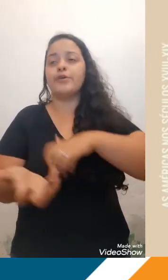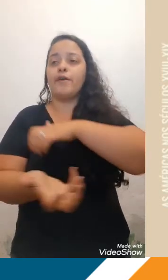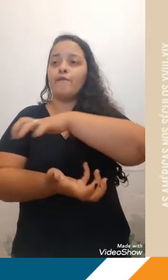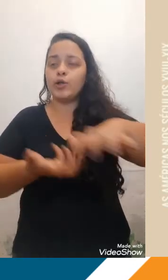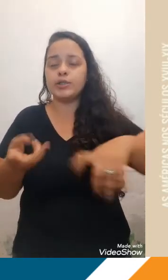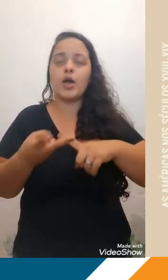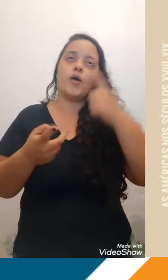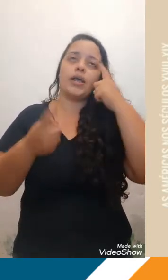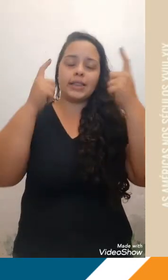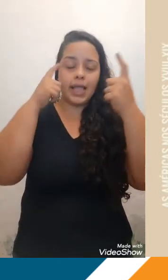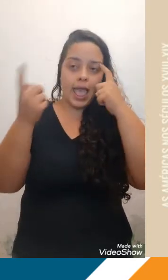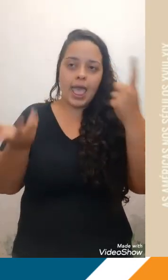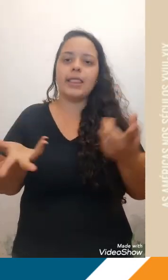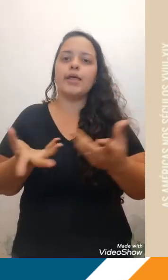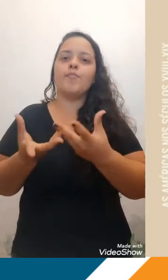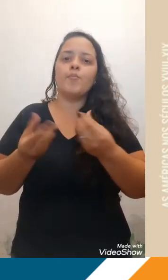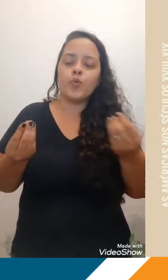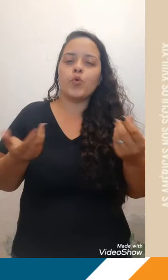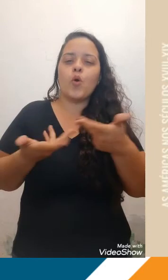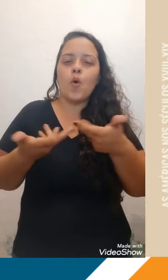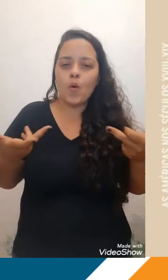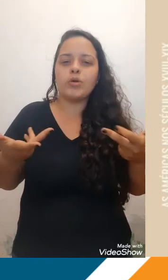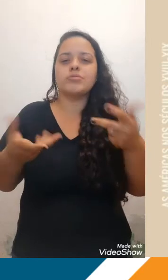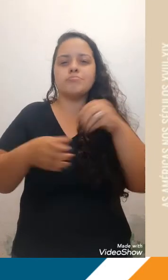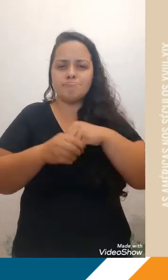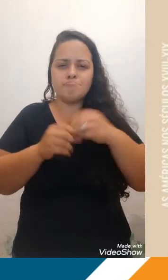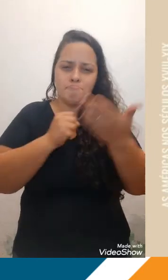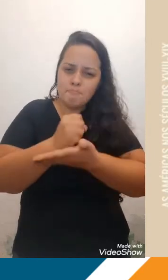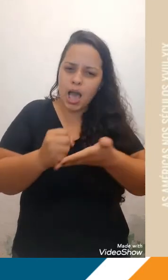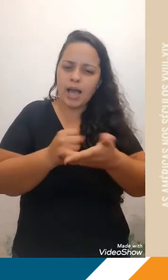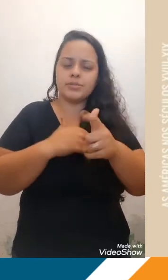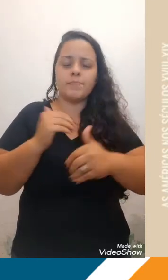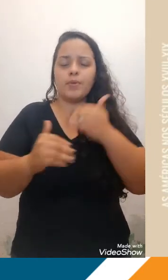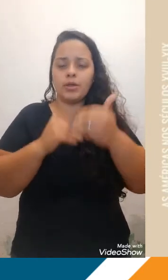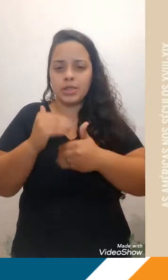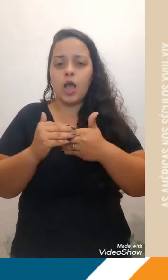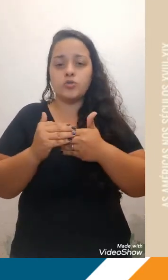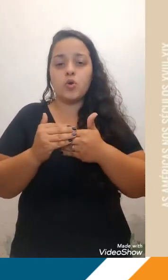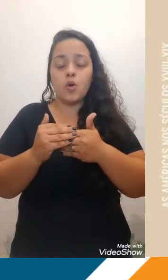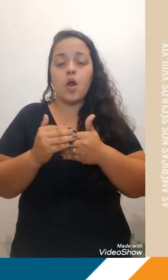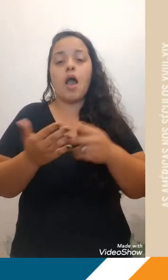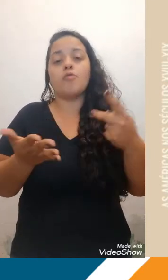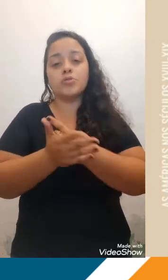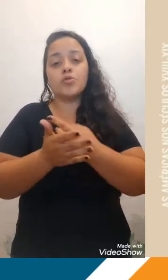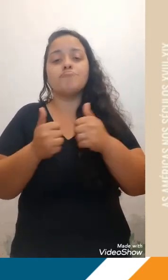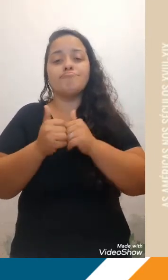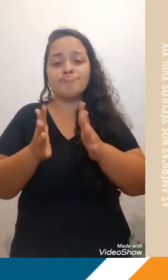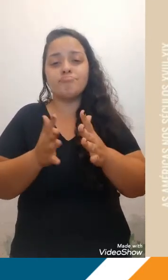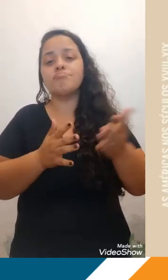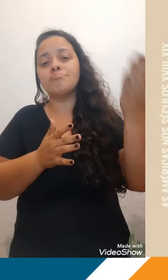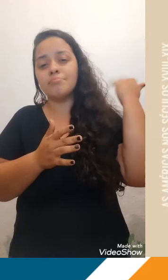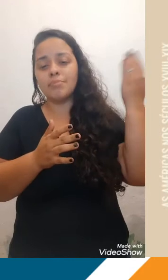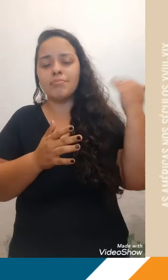revoluções, as ideias e muitos dos andamentos, a base desses processos, vão ter início ainda